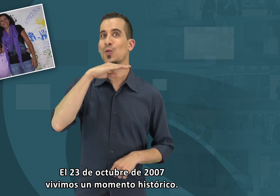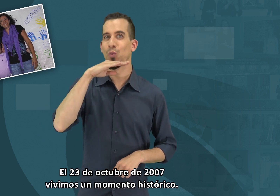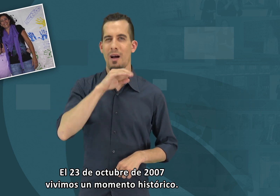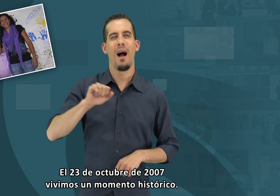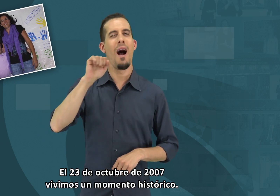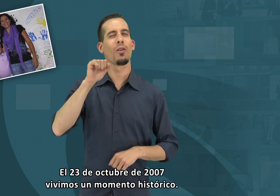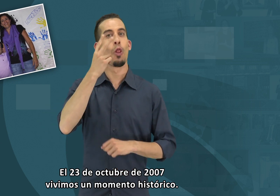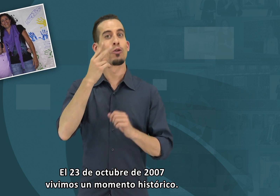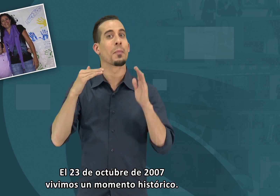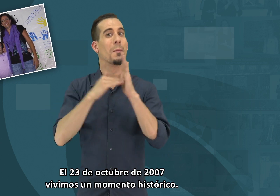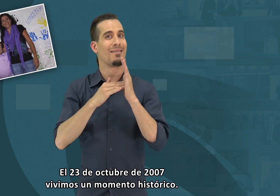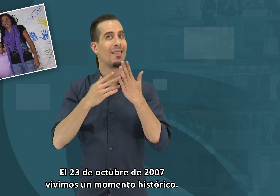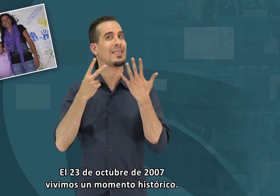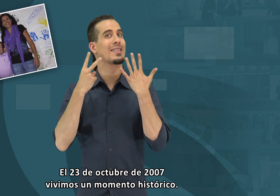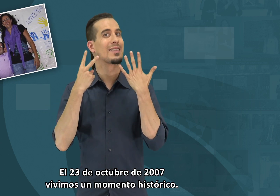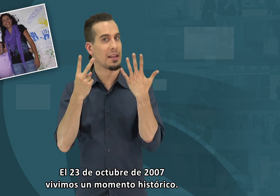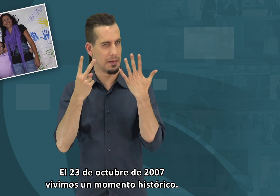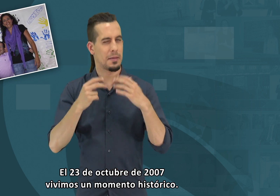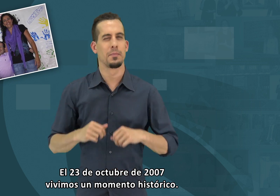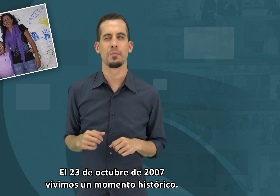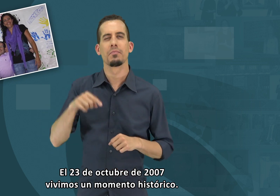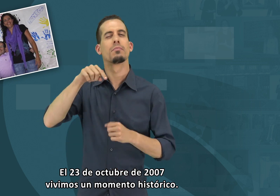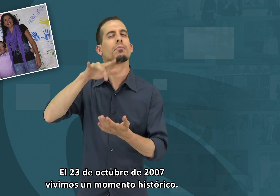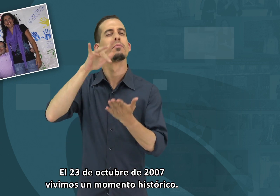El 23 de octubre de 2007